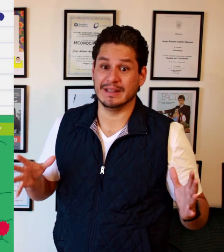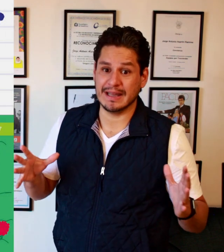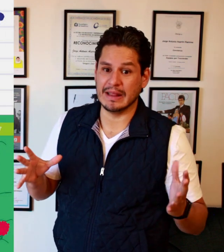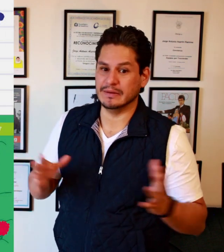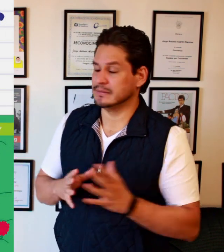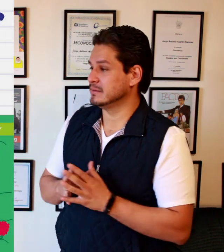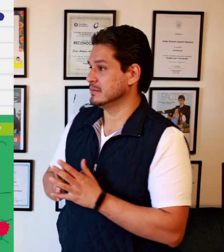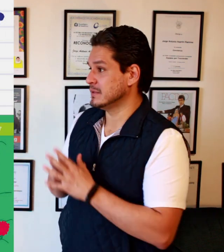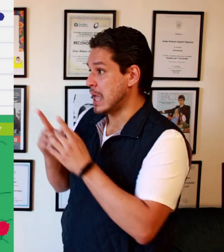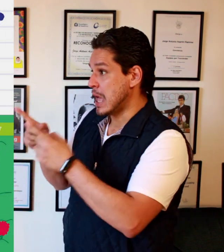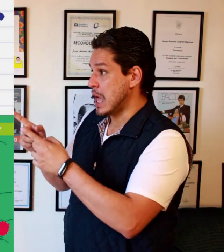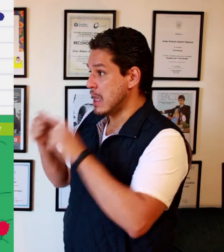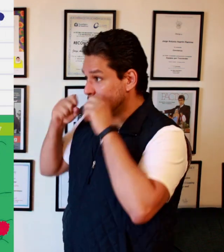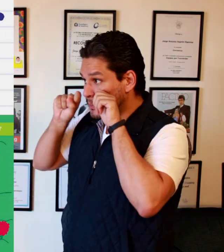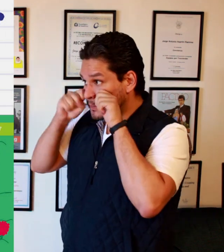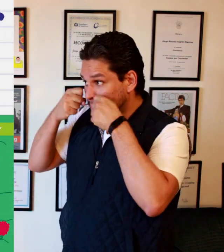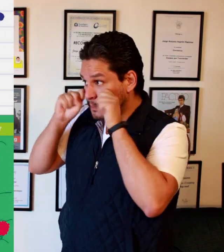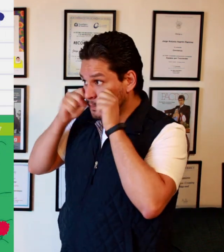o violentado.